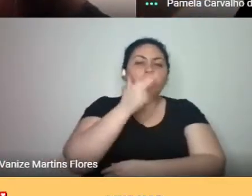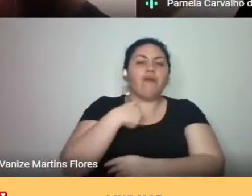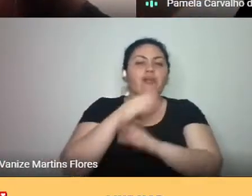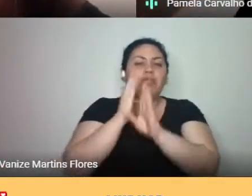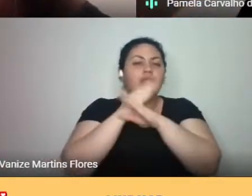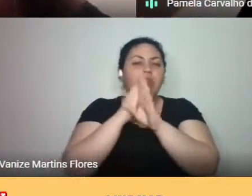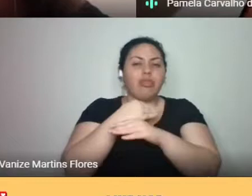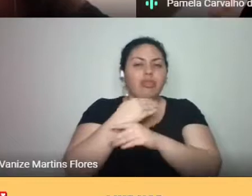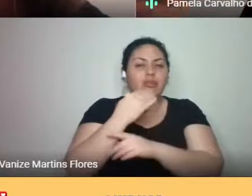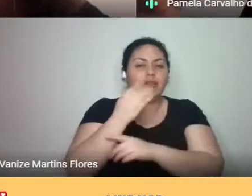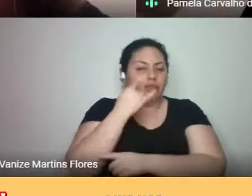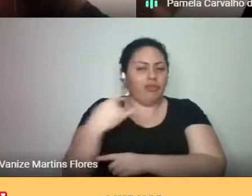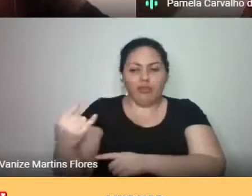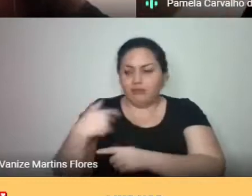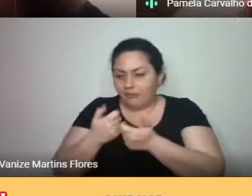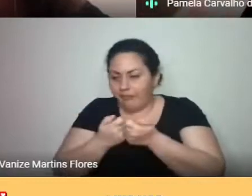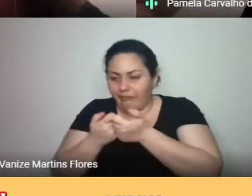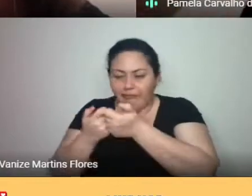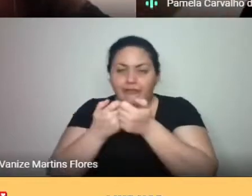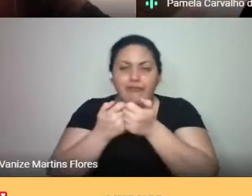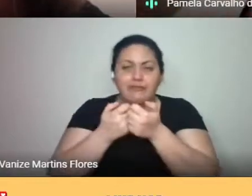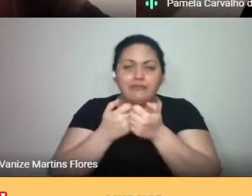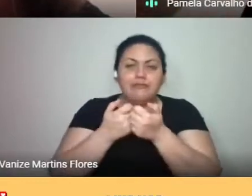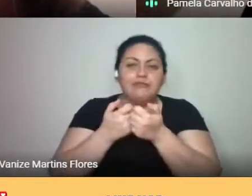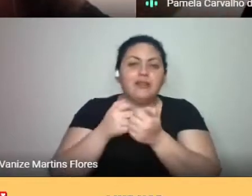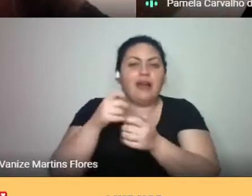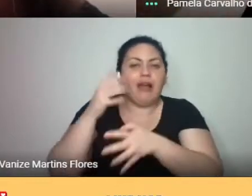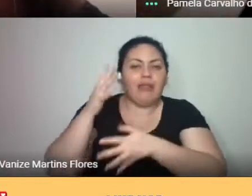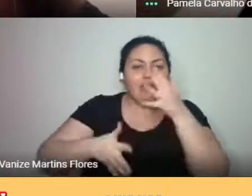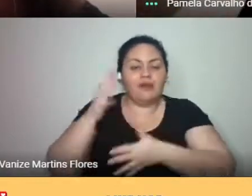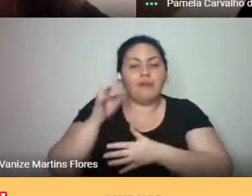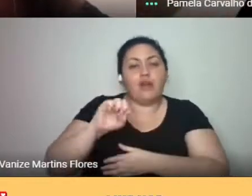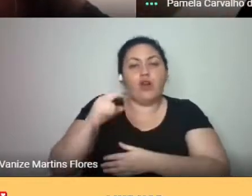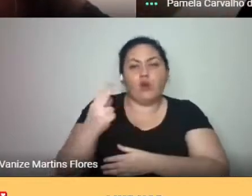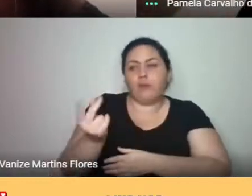de atrapalhar ou de ditar os horários que a gente vai ter que.